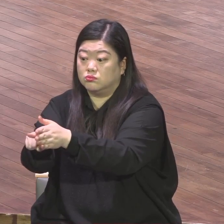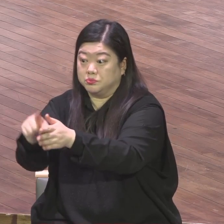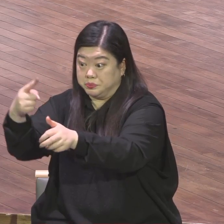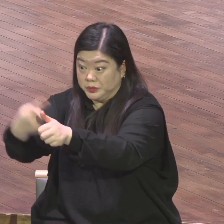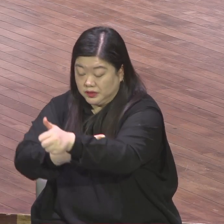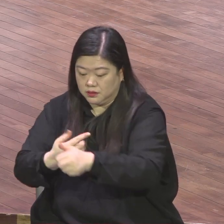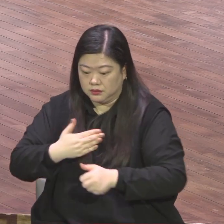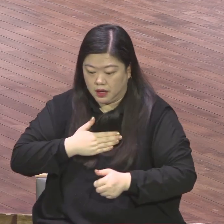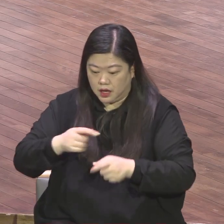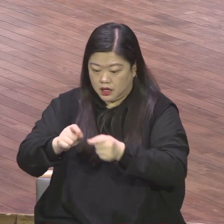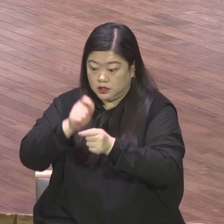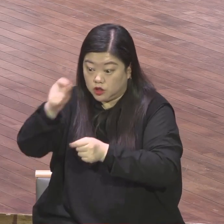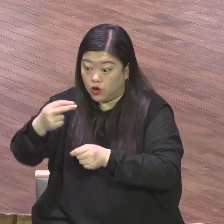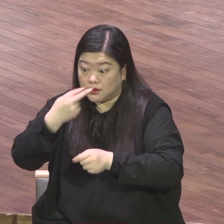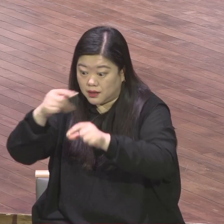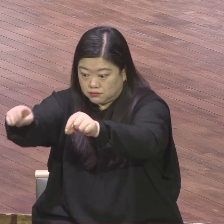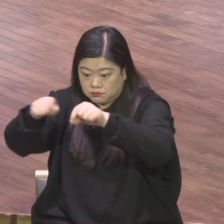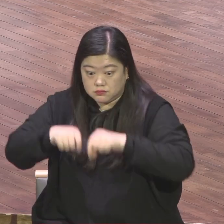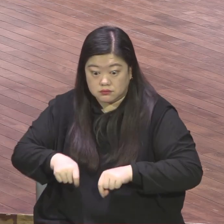부활하신 예수님께서